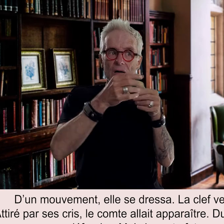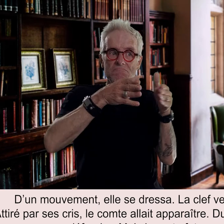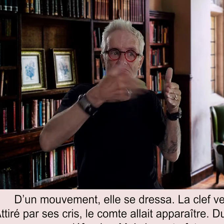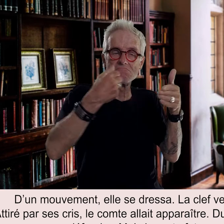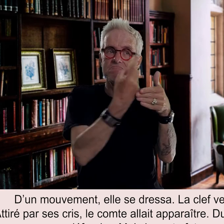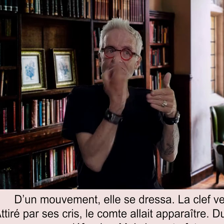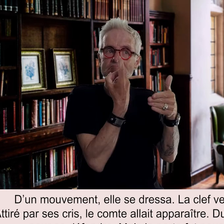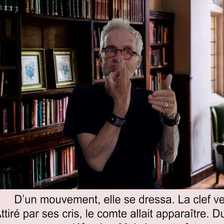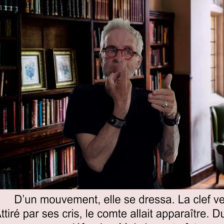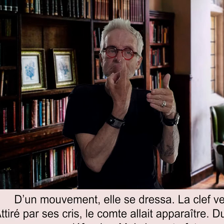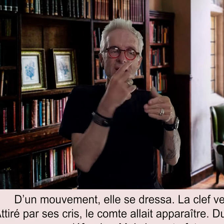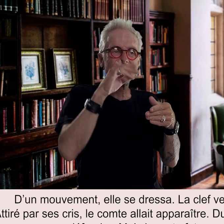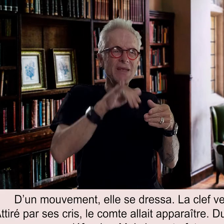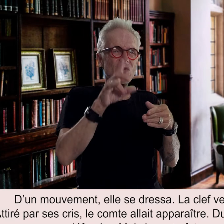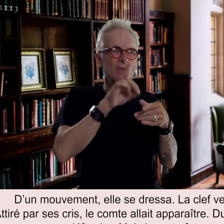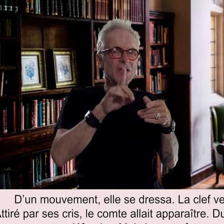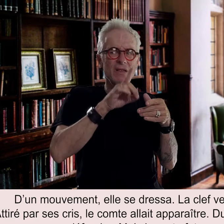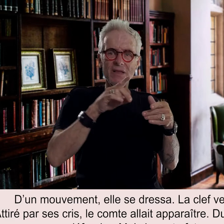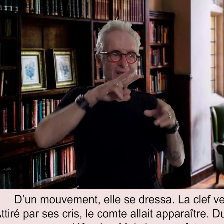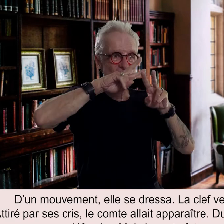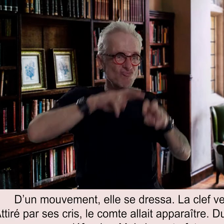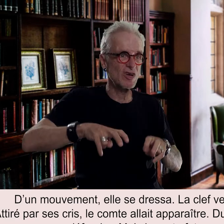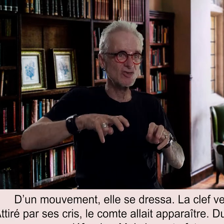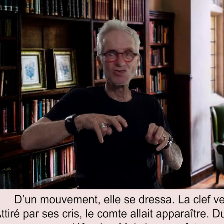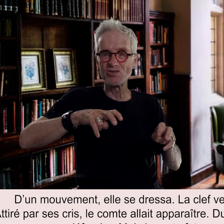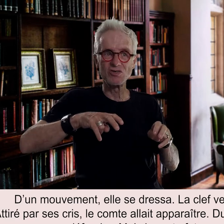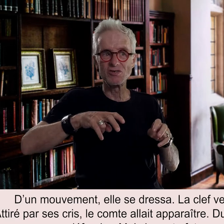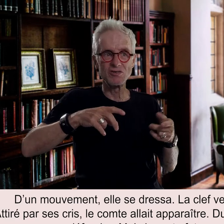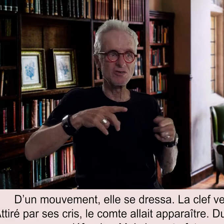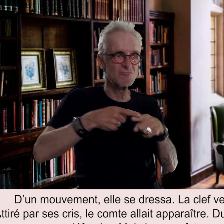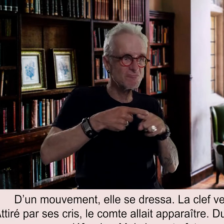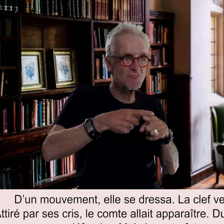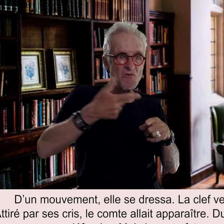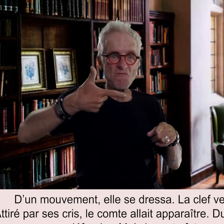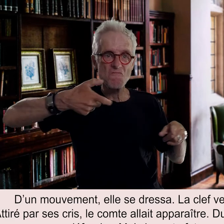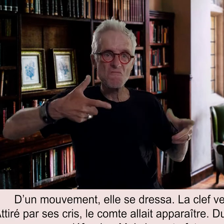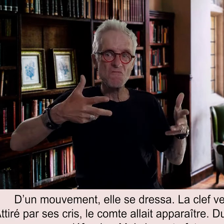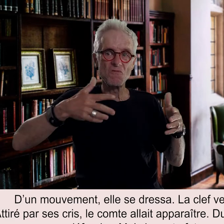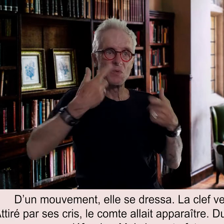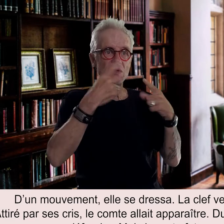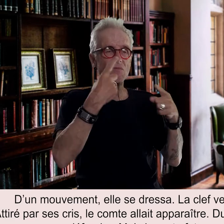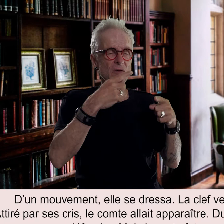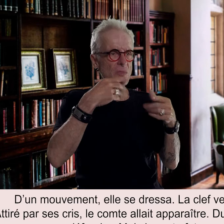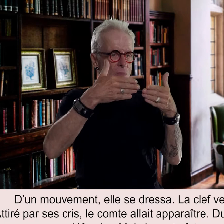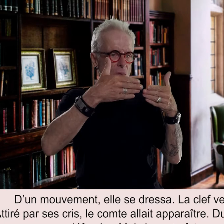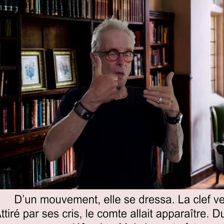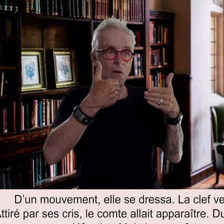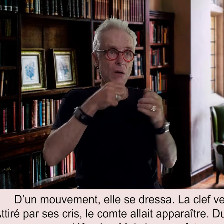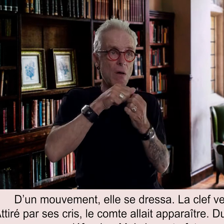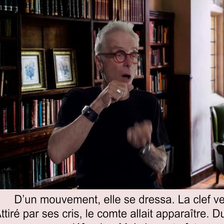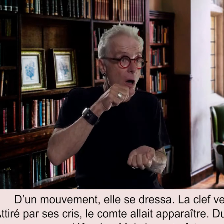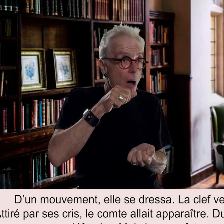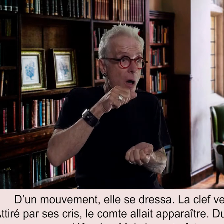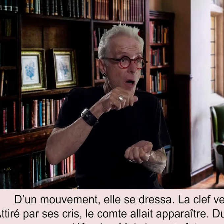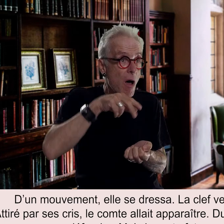Du regard, Yvonne chercha une arme pour se défendre. Mais la porte fut poussée et stupéfaite